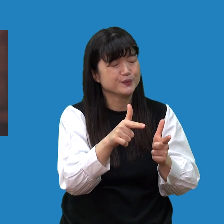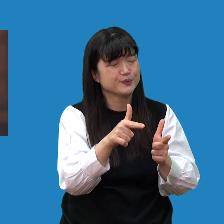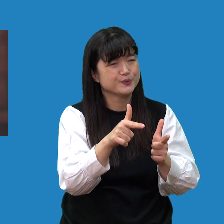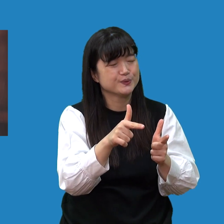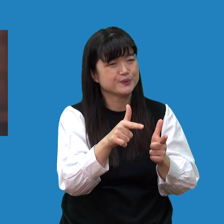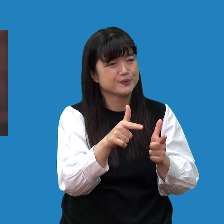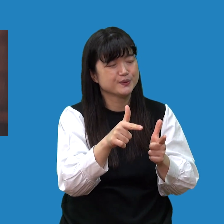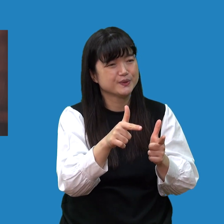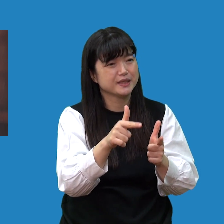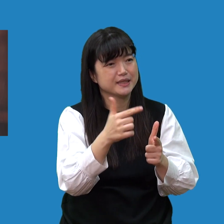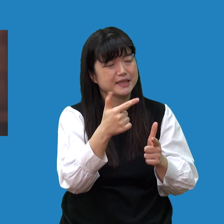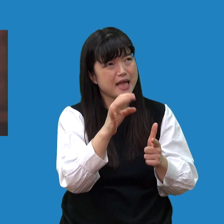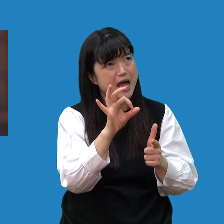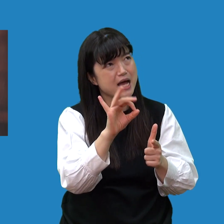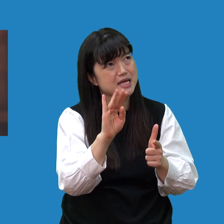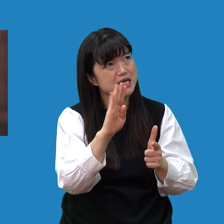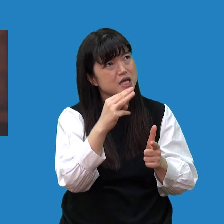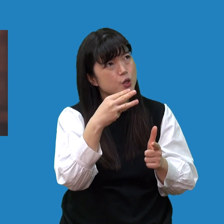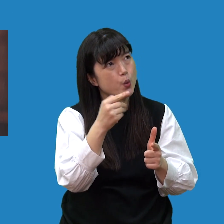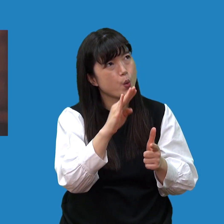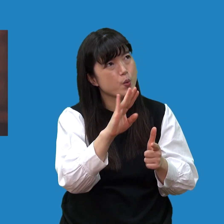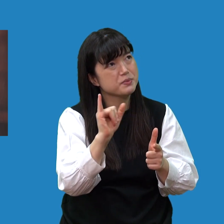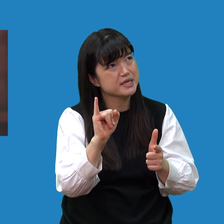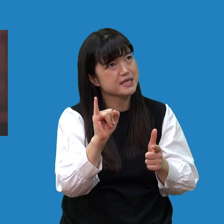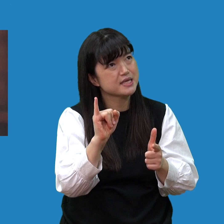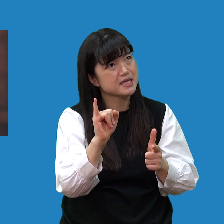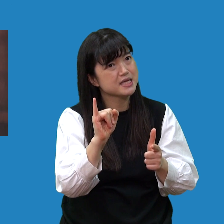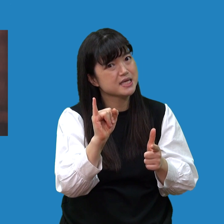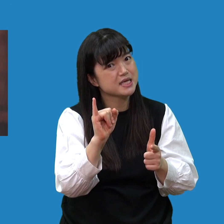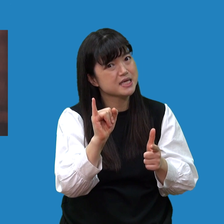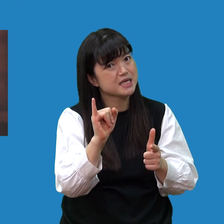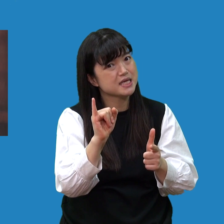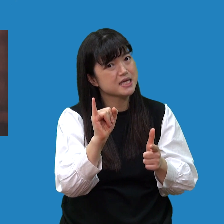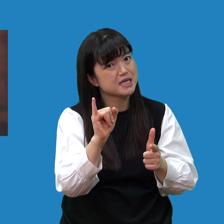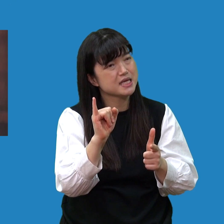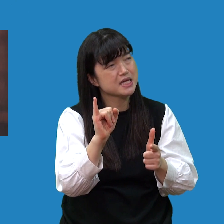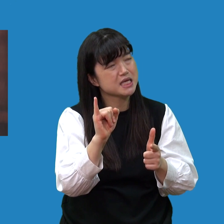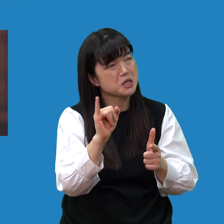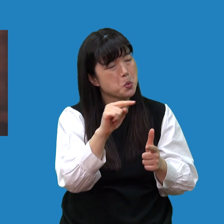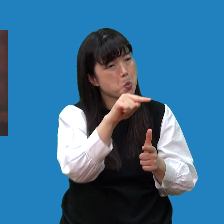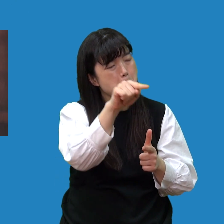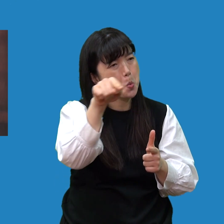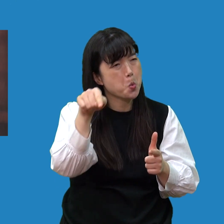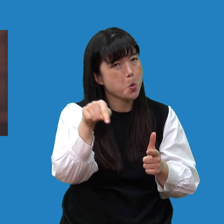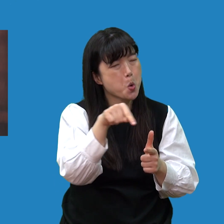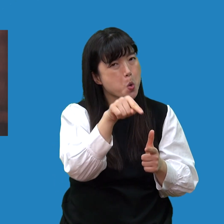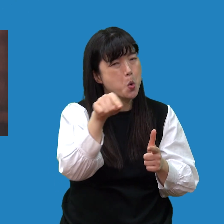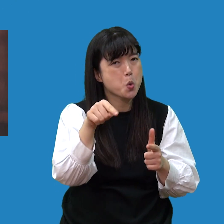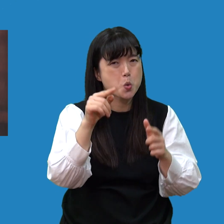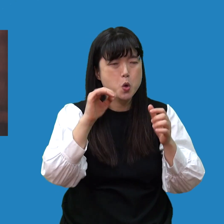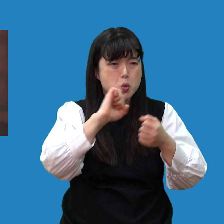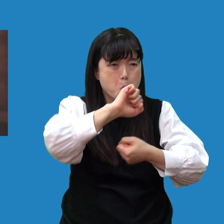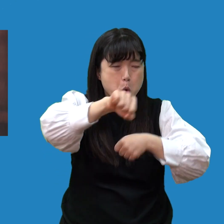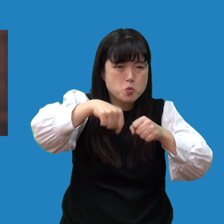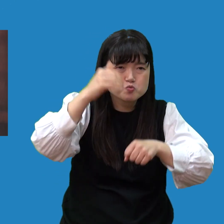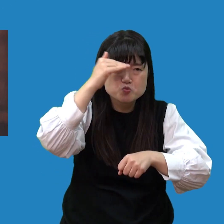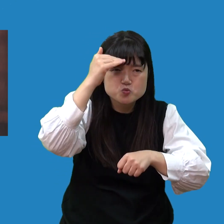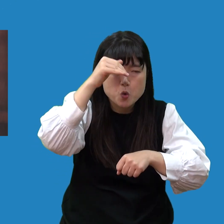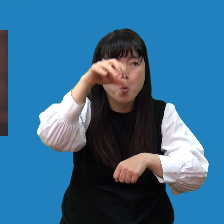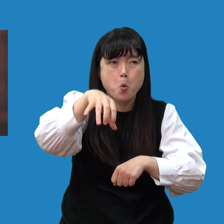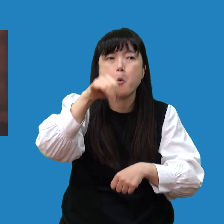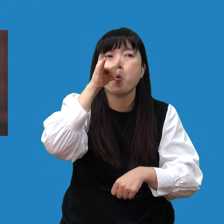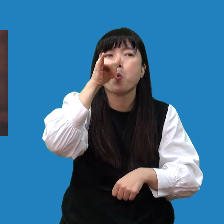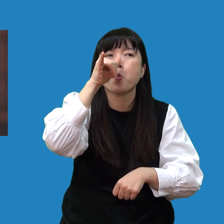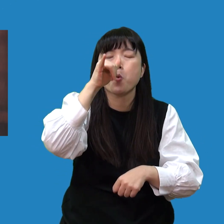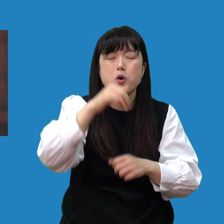나이로비에서 한 거의 대구까지 가는 거리를 가니까 거기 마사이 마라라는